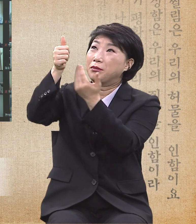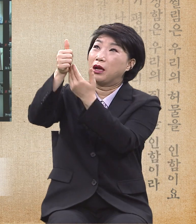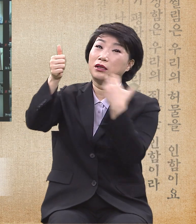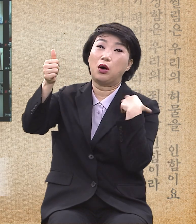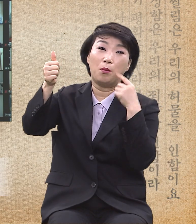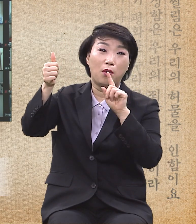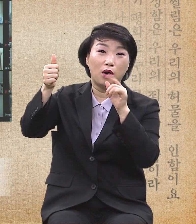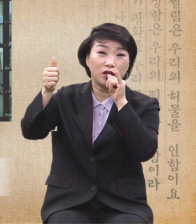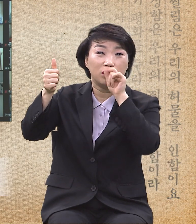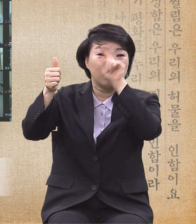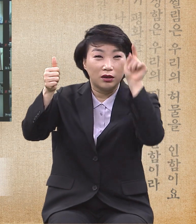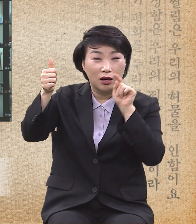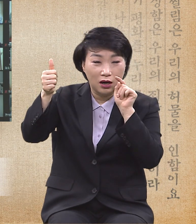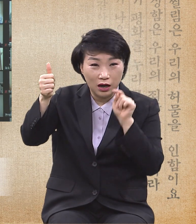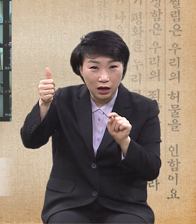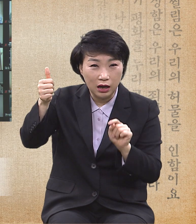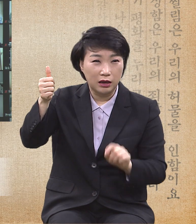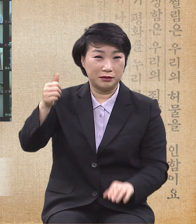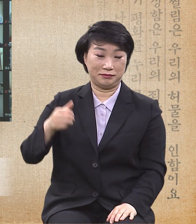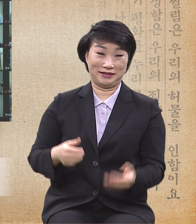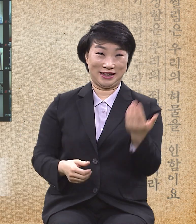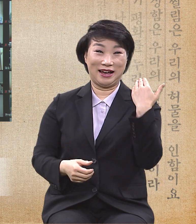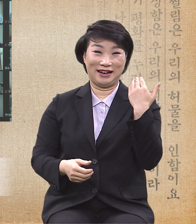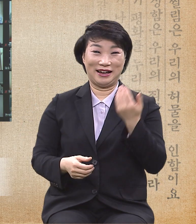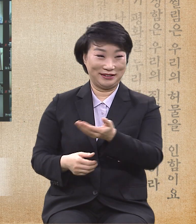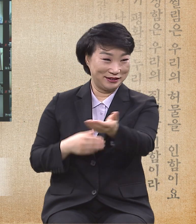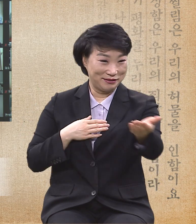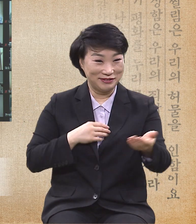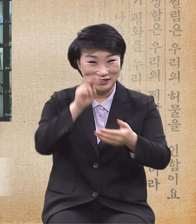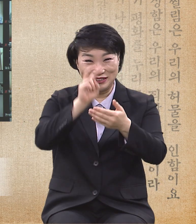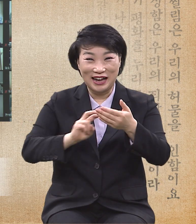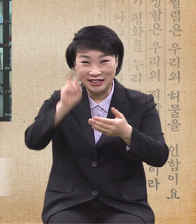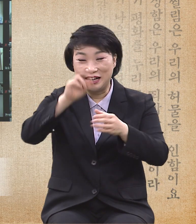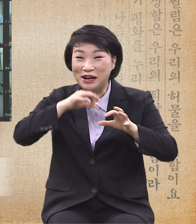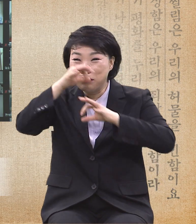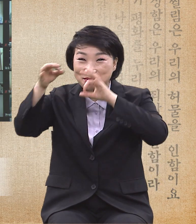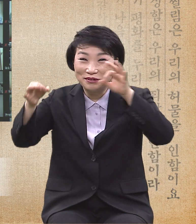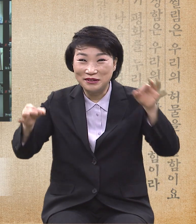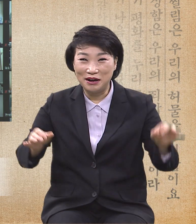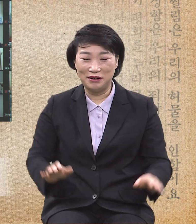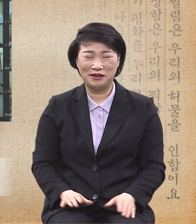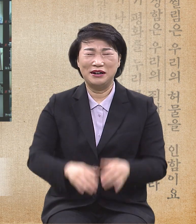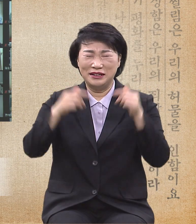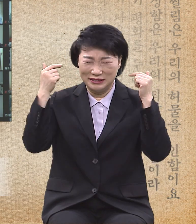수 있을까? 응? 아까 찬양했다니요. 늘